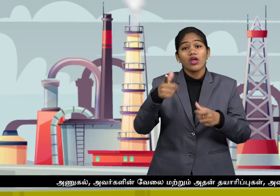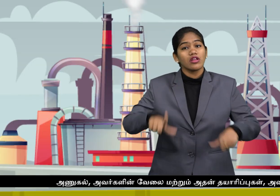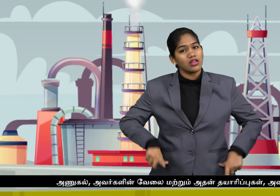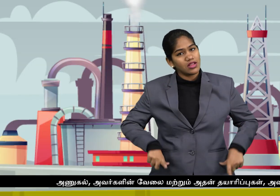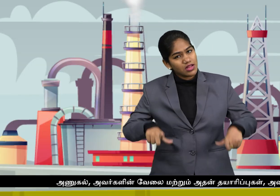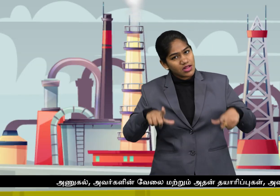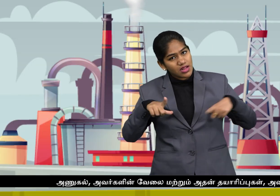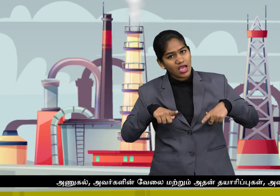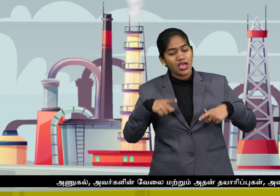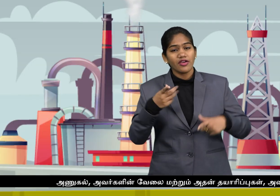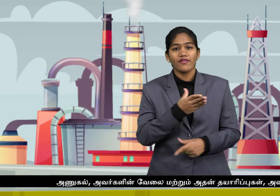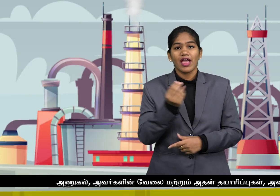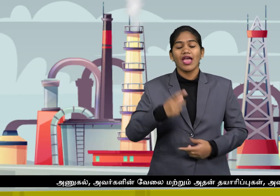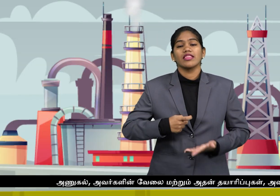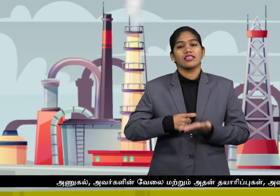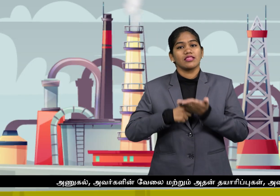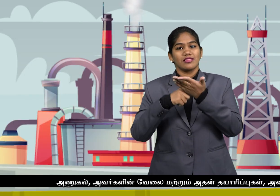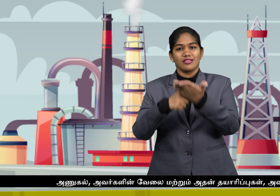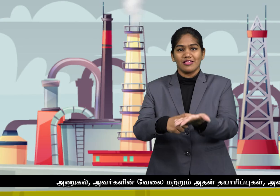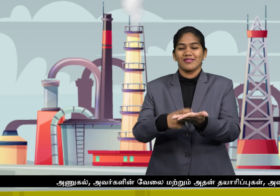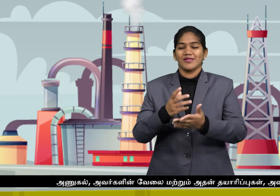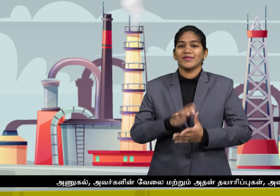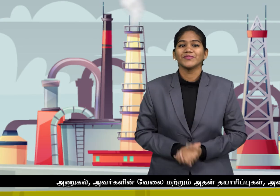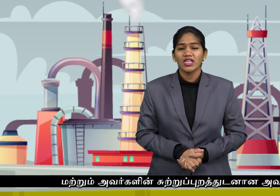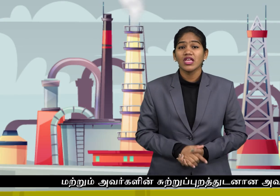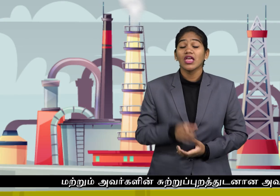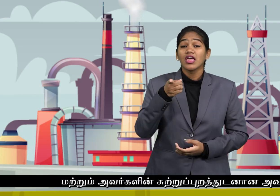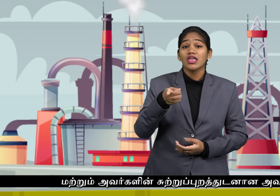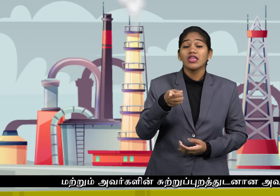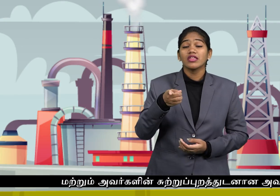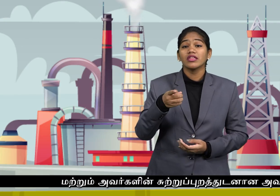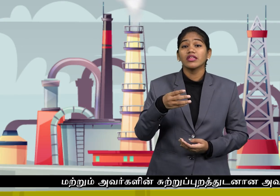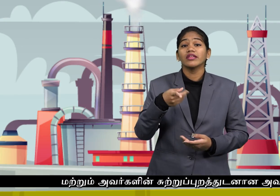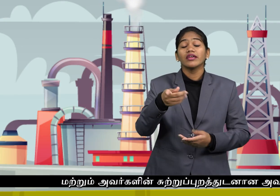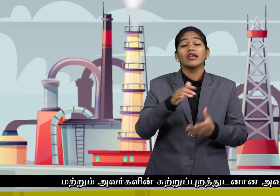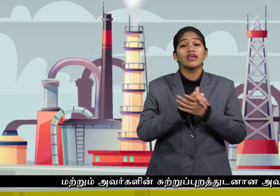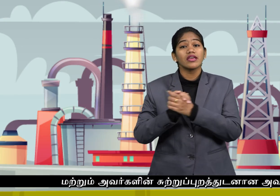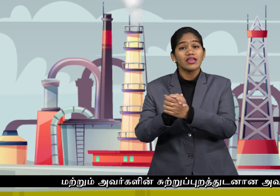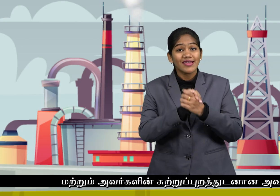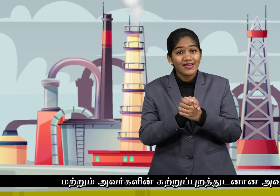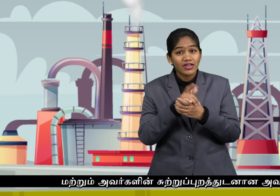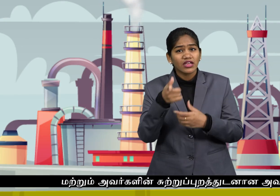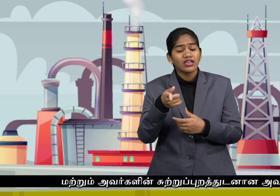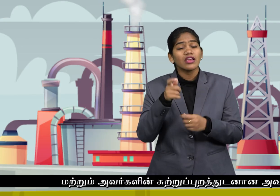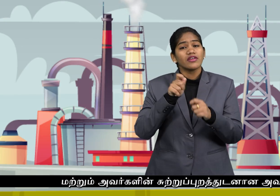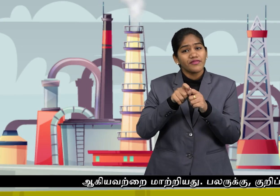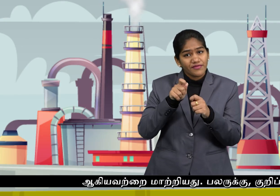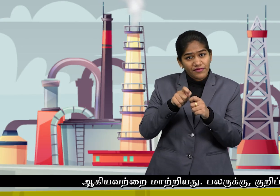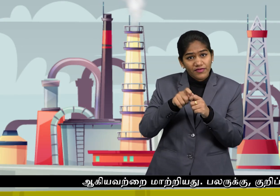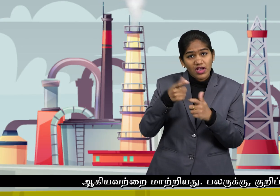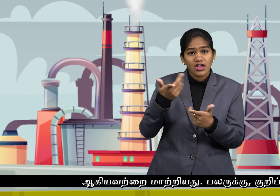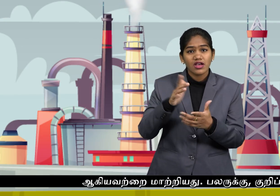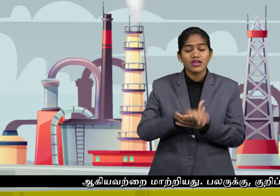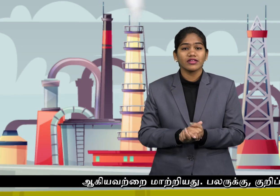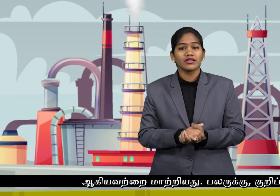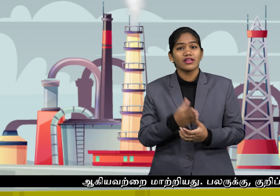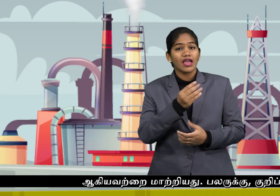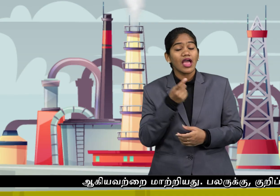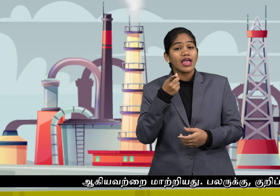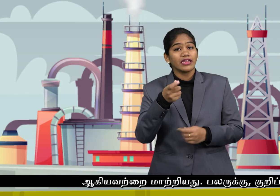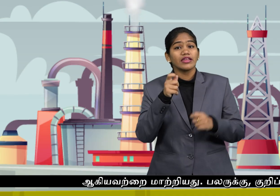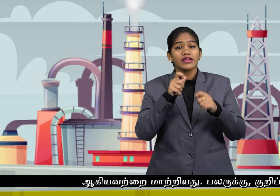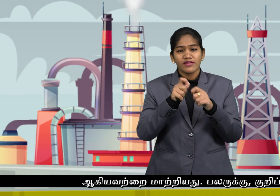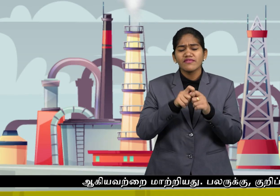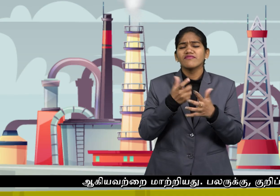மற்றும் அதன் தயாரிப்புகள், அவர்களின் குடும்பங்கள் மற்றும் அவர்களின் சுற்றுப்புறத்துடனான அவர்களின் உறவு